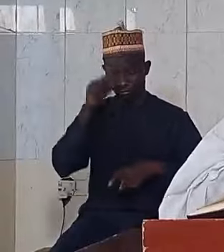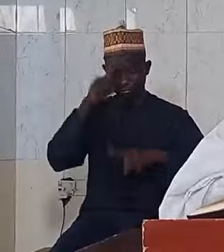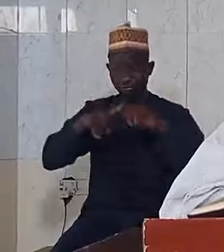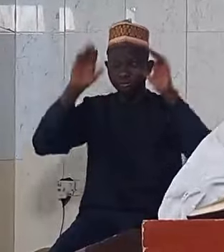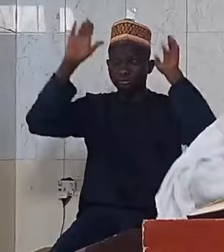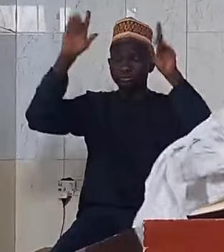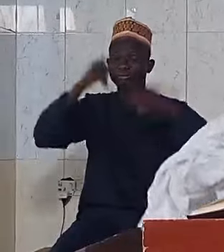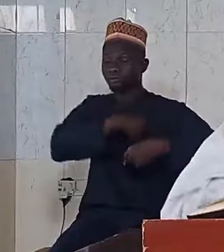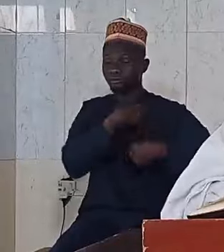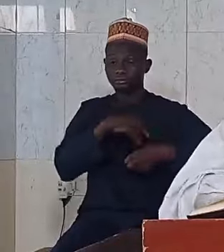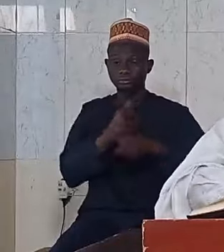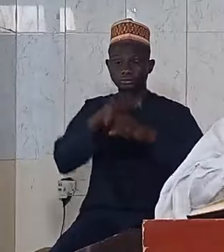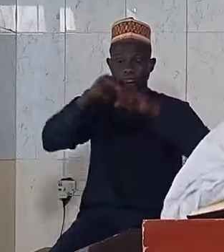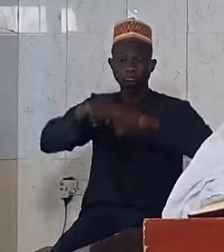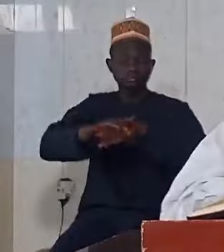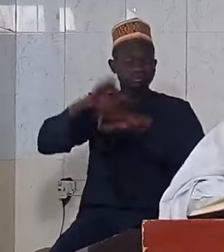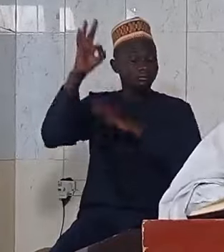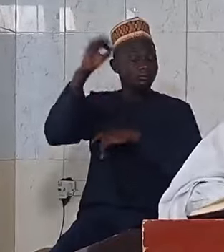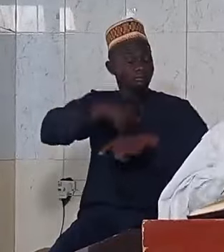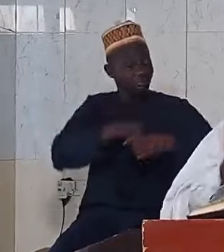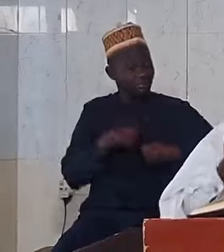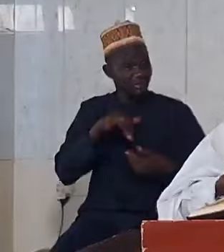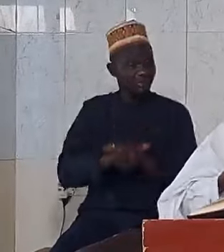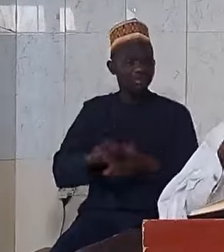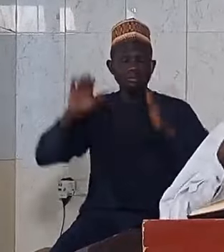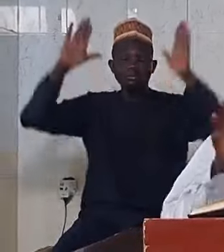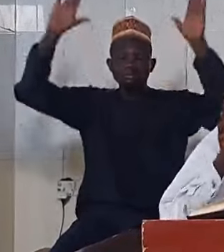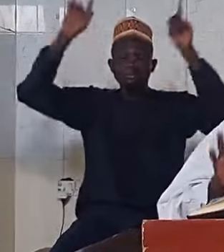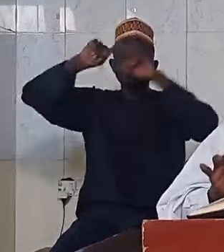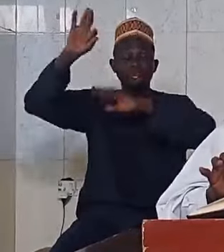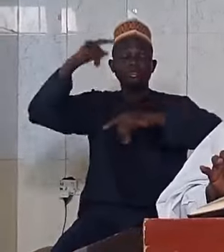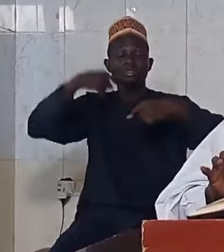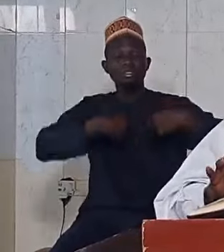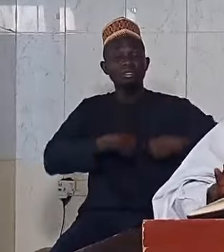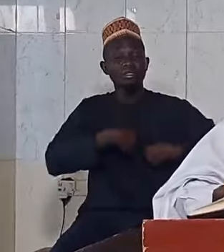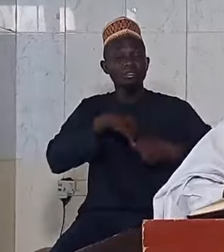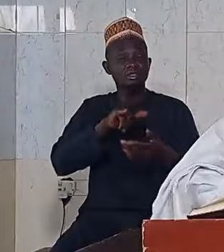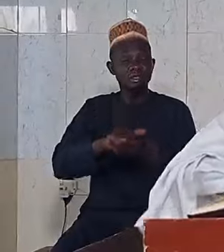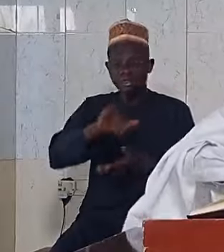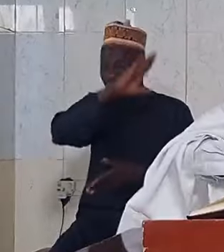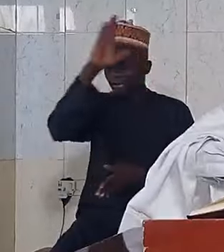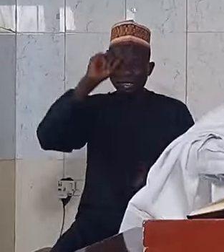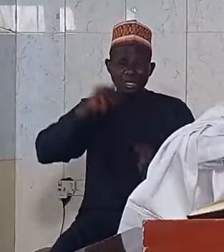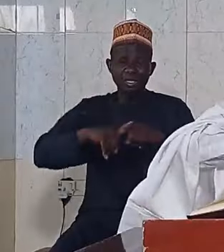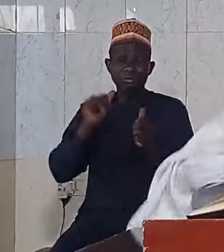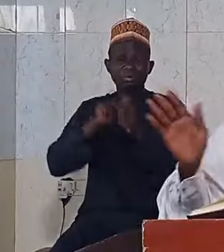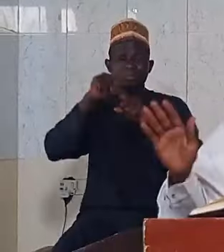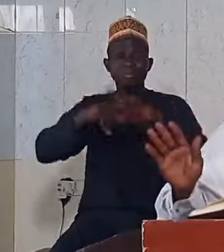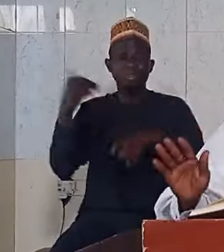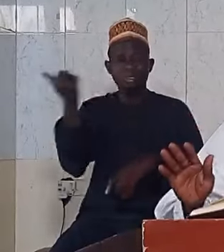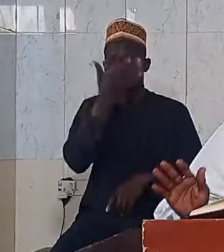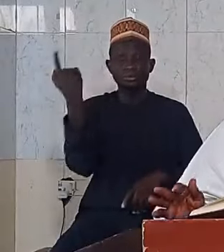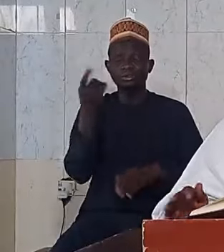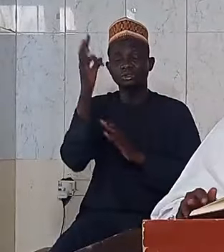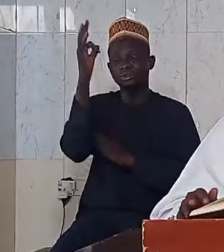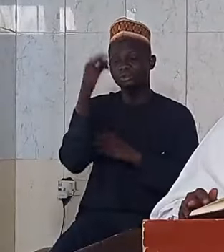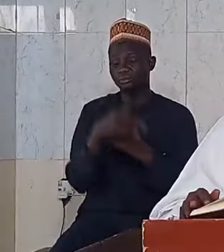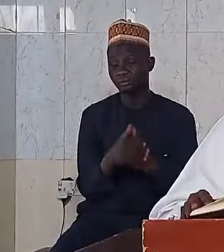tawakkali zuciya ce mai jingina ga Allah zuciya ce mai sallama wa Allah zuciya ce wanda bata yadda da ta dogara da kowa ba sai